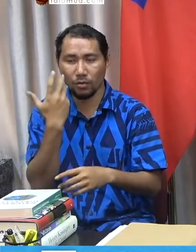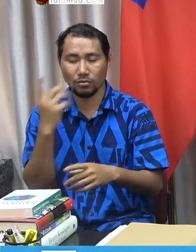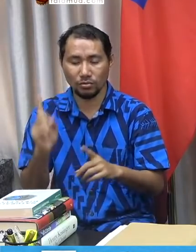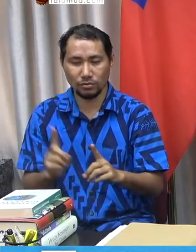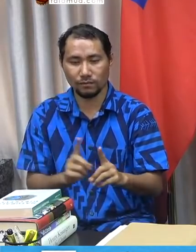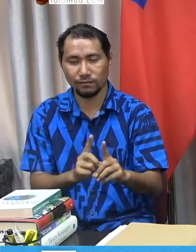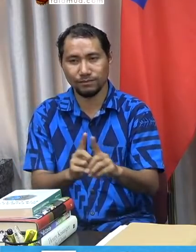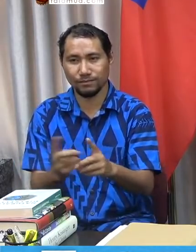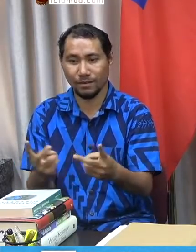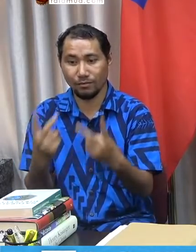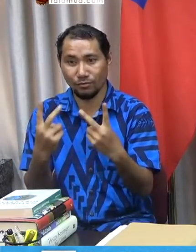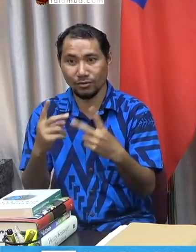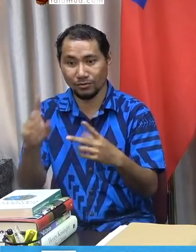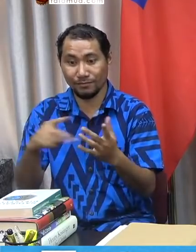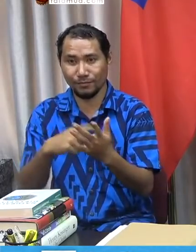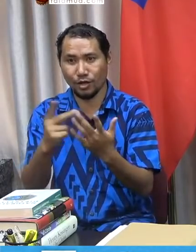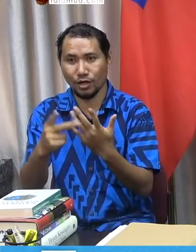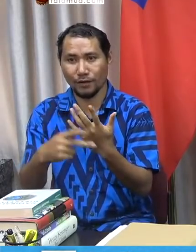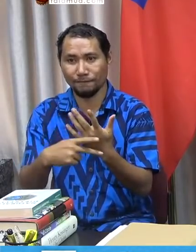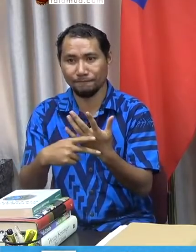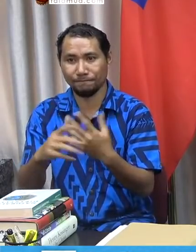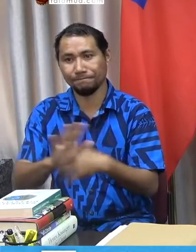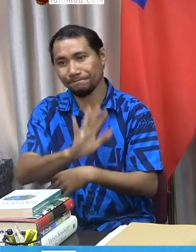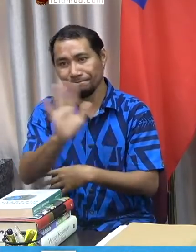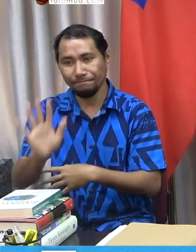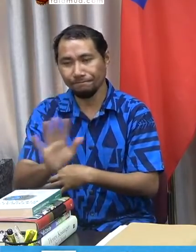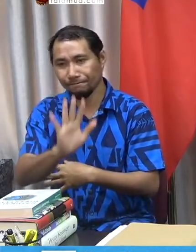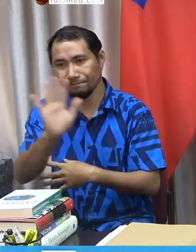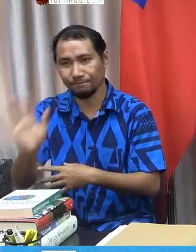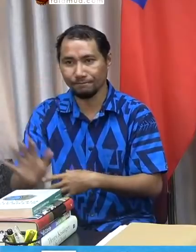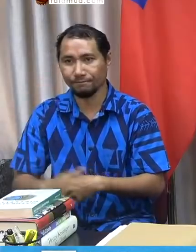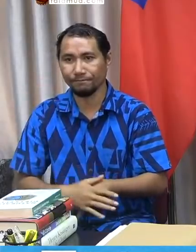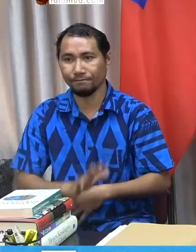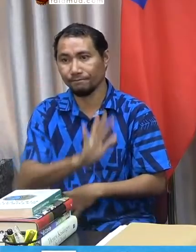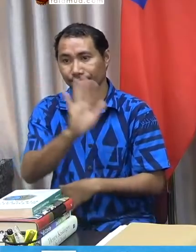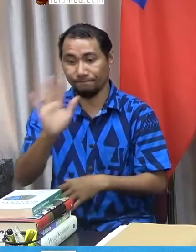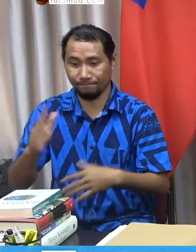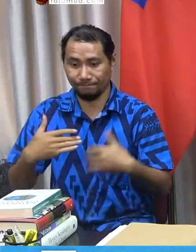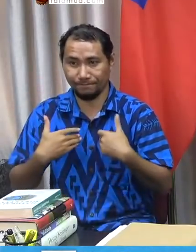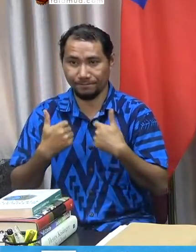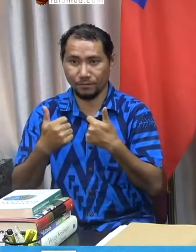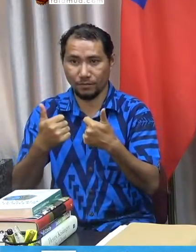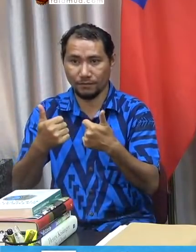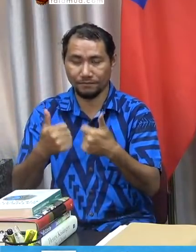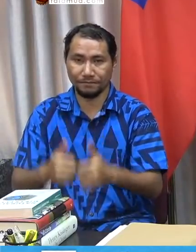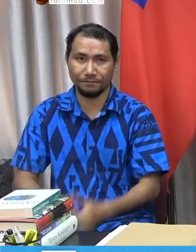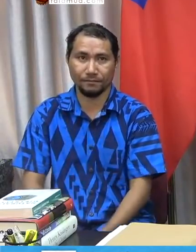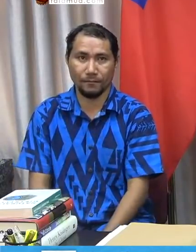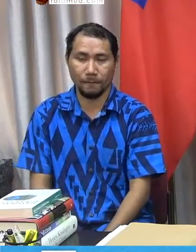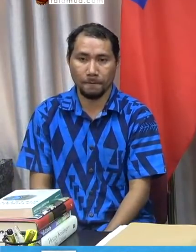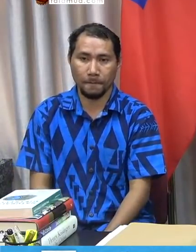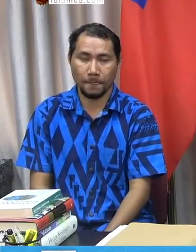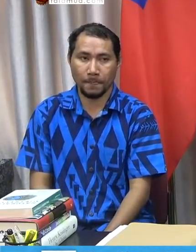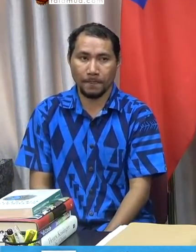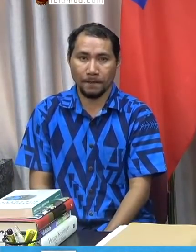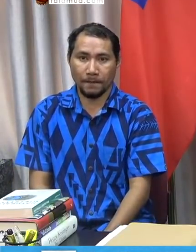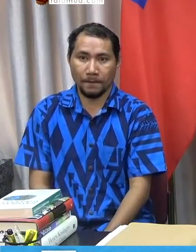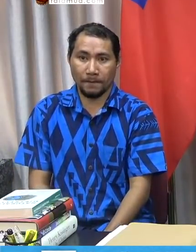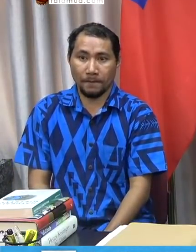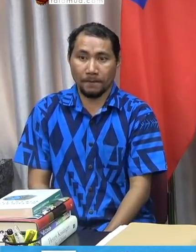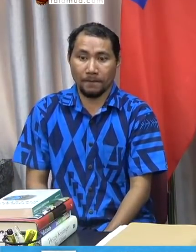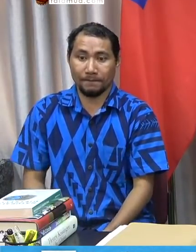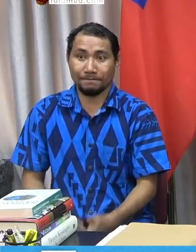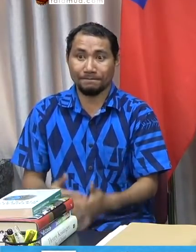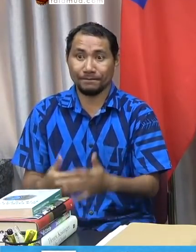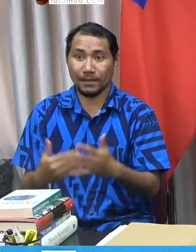aso taitasi e whaatalo whaato. Ia malo le langi e mamama le soifu wia. Ua tātou o mai